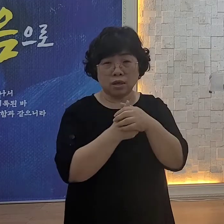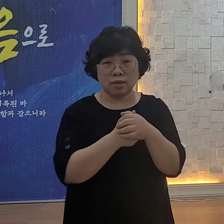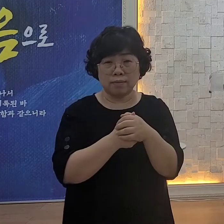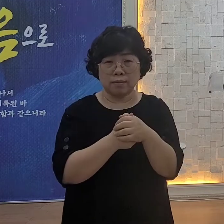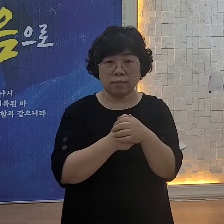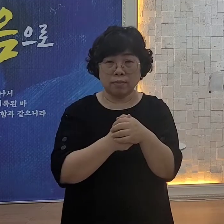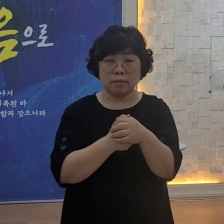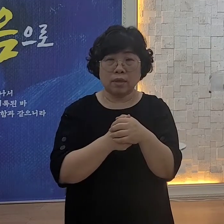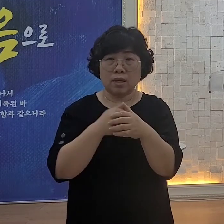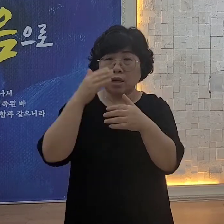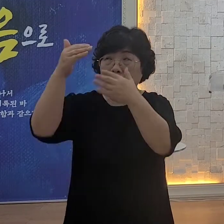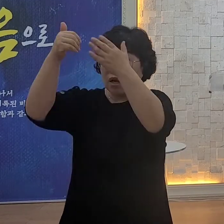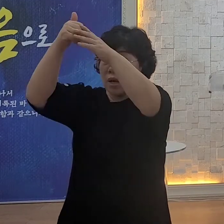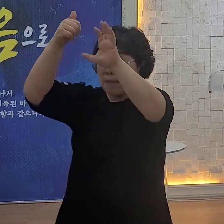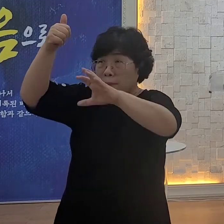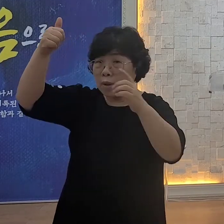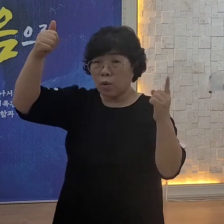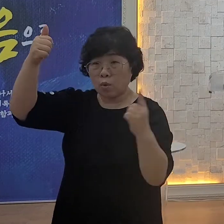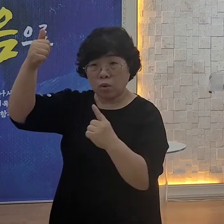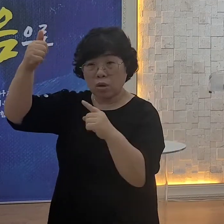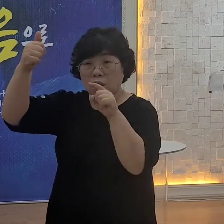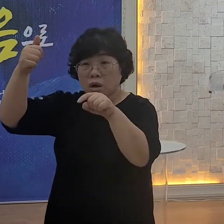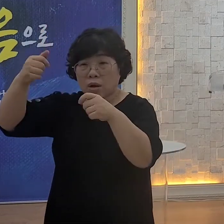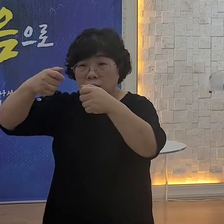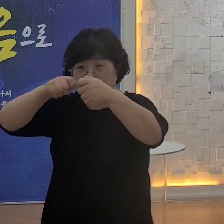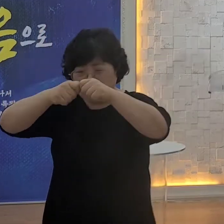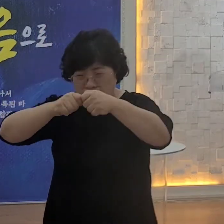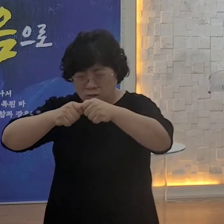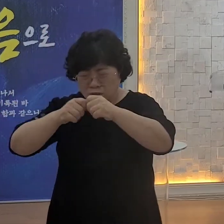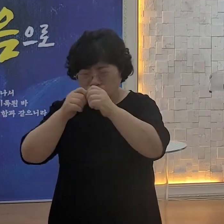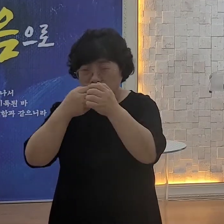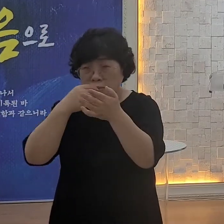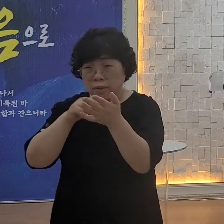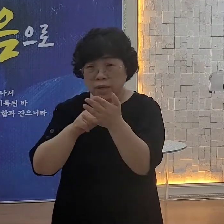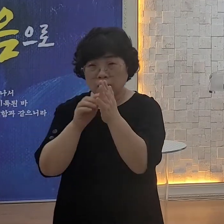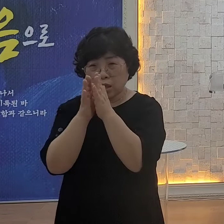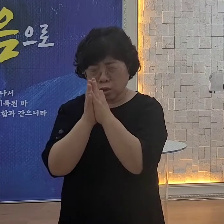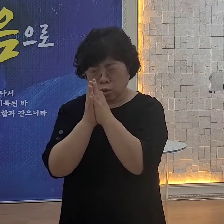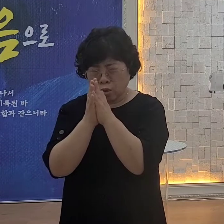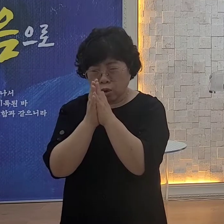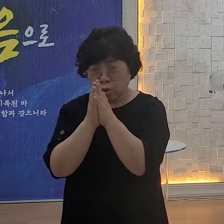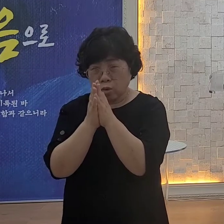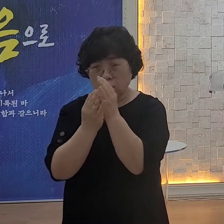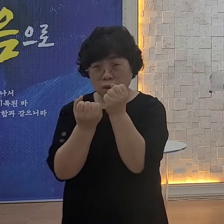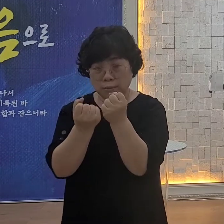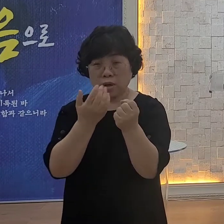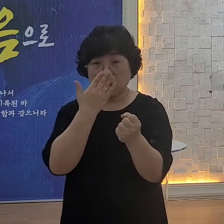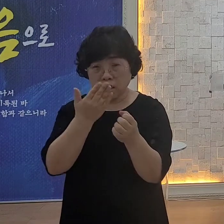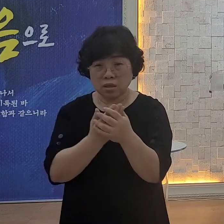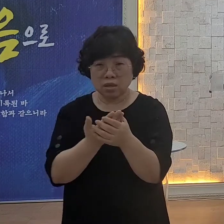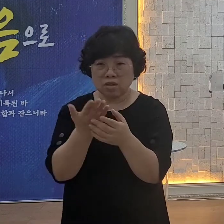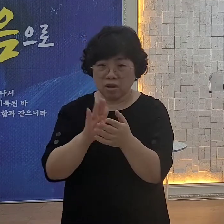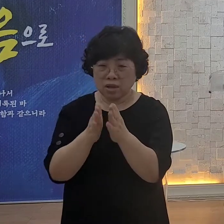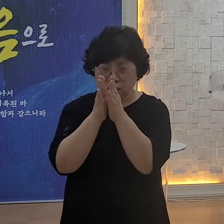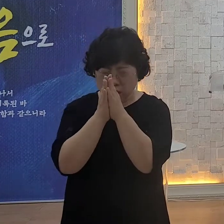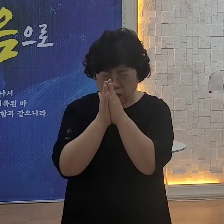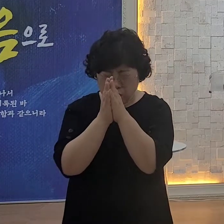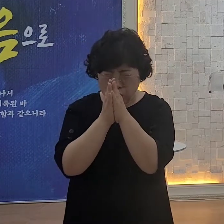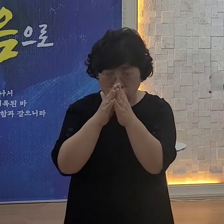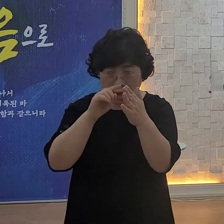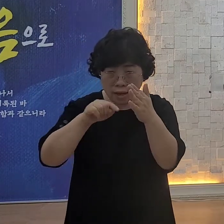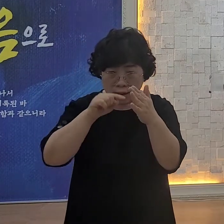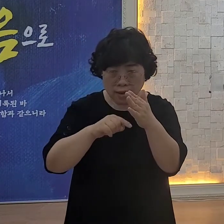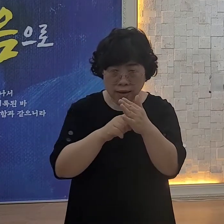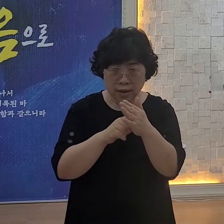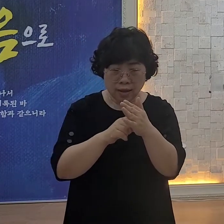앞에 나아가는 게 이게 구체적으로 뭐냐? 쉽게 말해서 기도라고 제가 정의를 하는데, 그 기도에는 많은